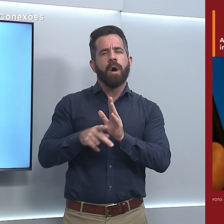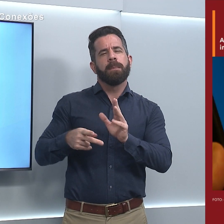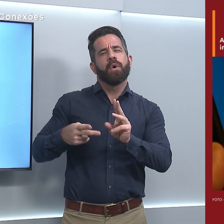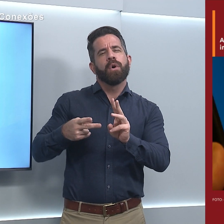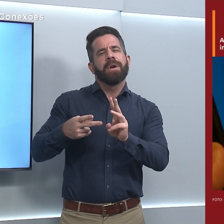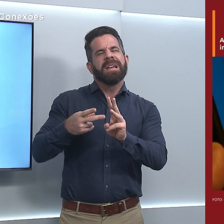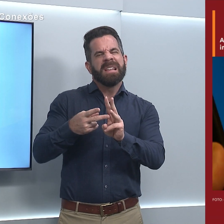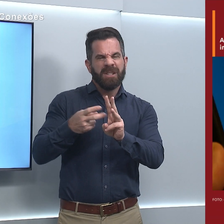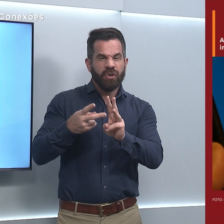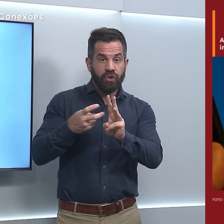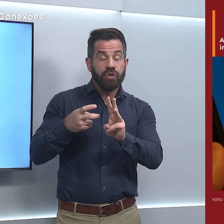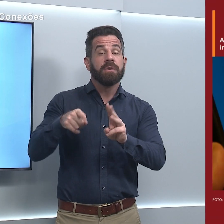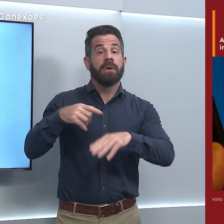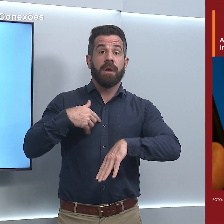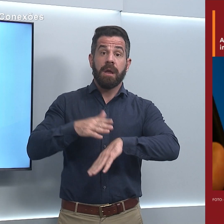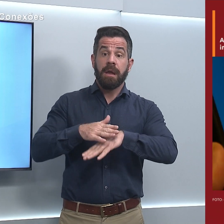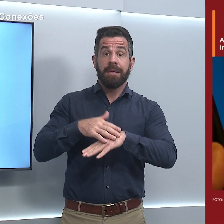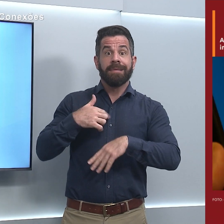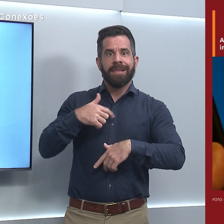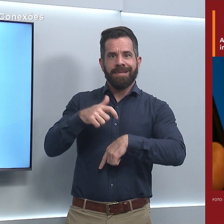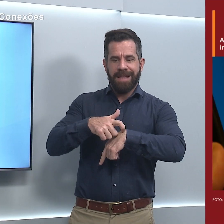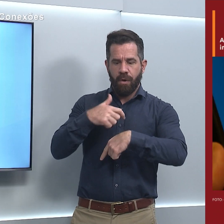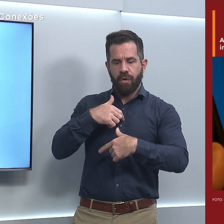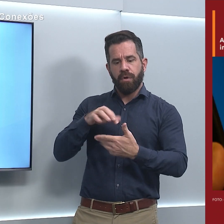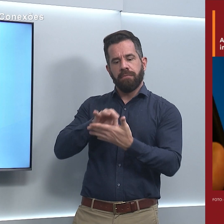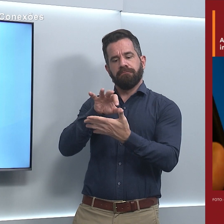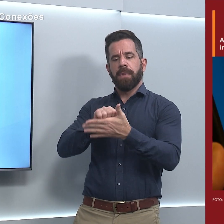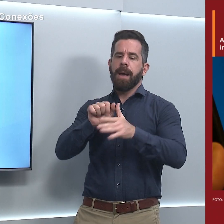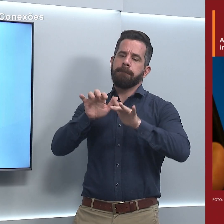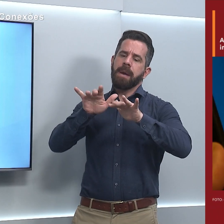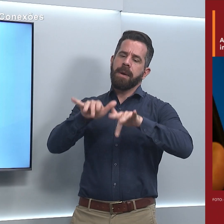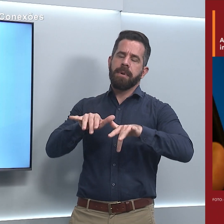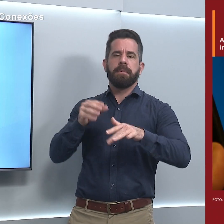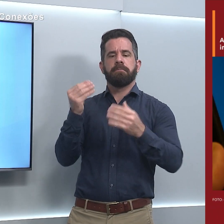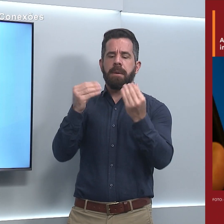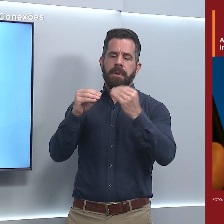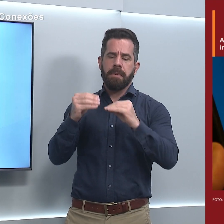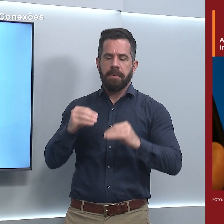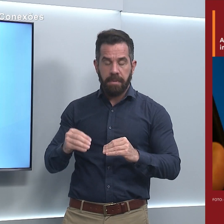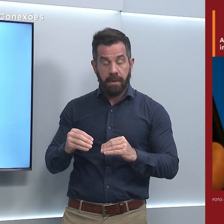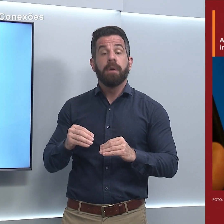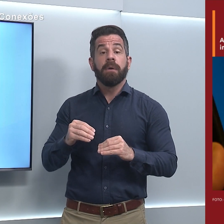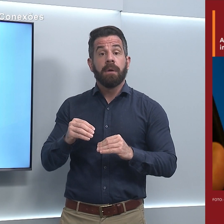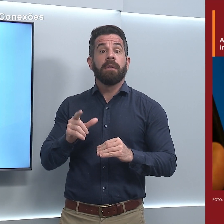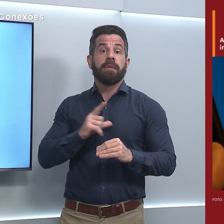momento da inscrição no Enem. Ao todo, o Enem desse ano registrou